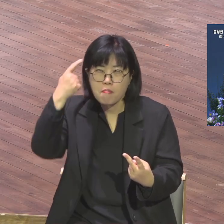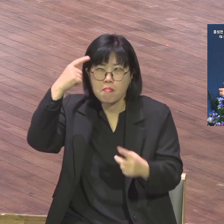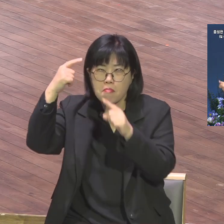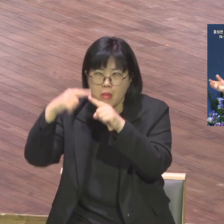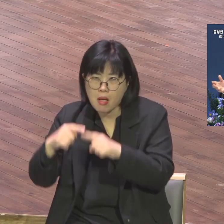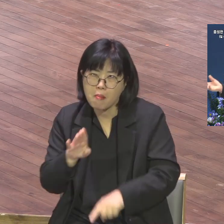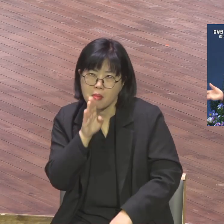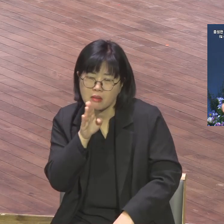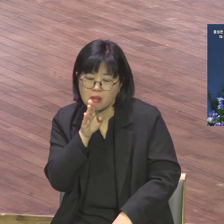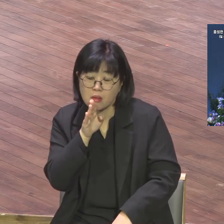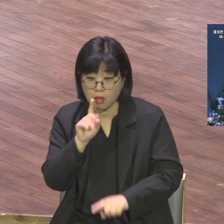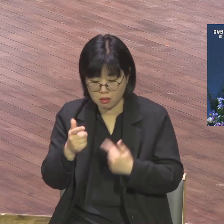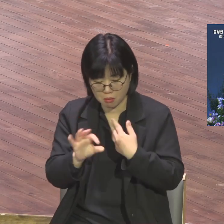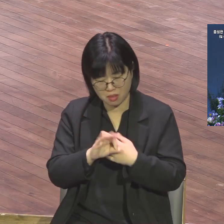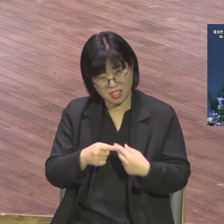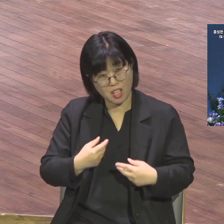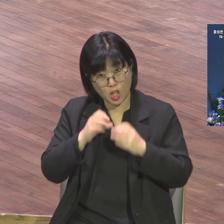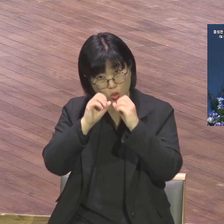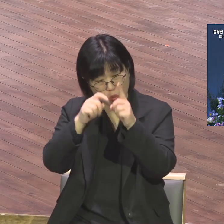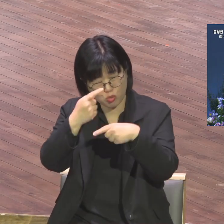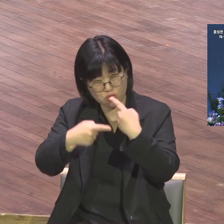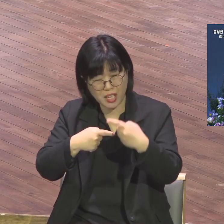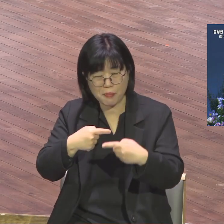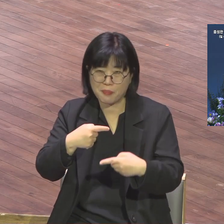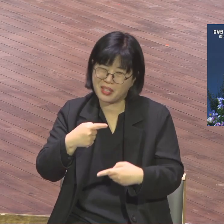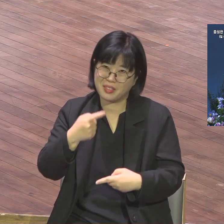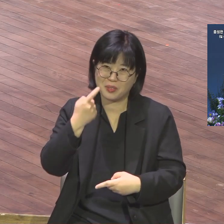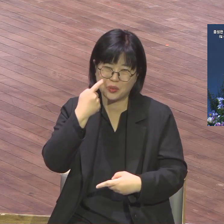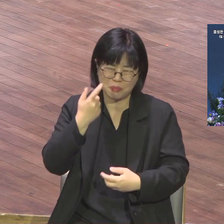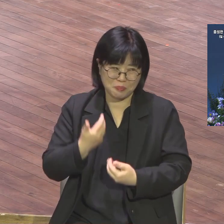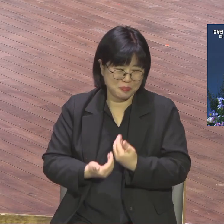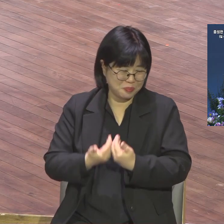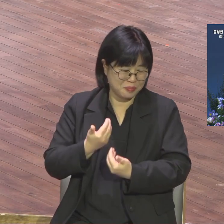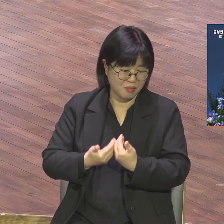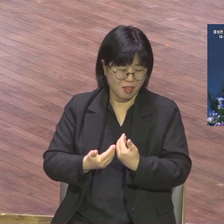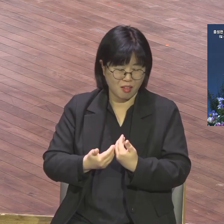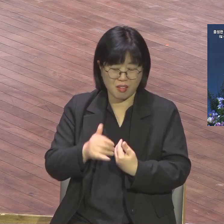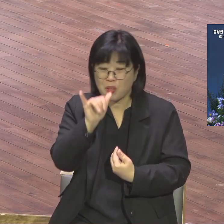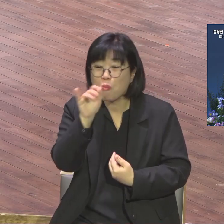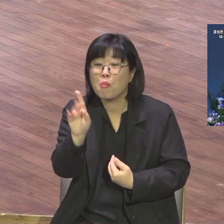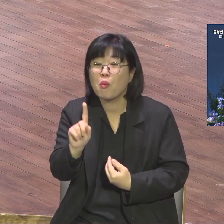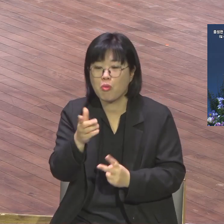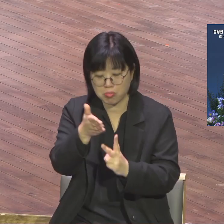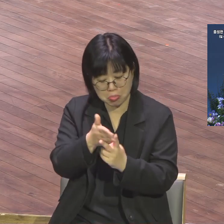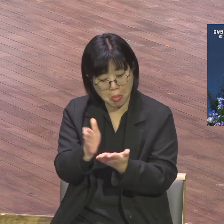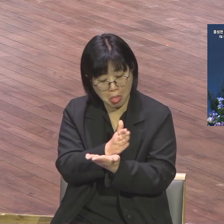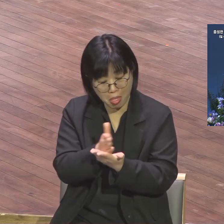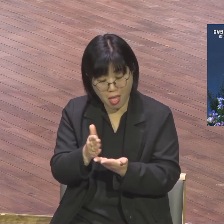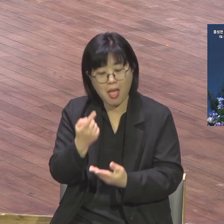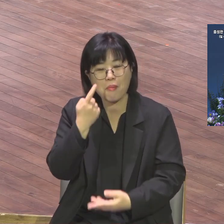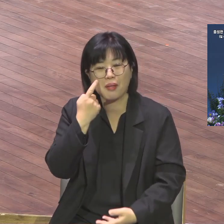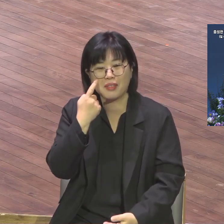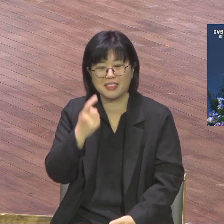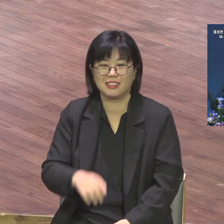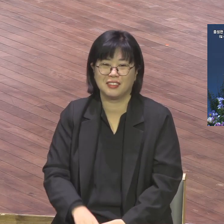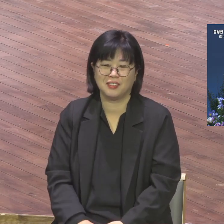되는 사람에게 하는 말이에요. 안 되는 사람은 전혀 상관없죠. 자기하고는.